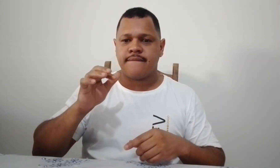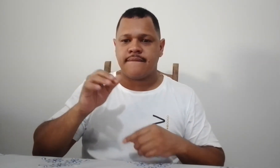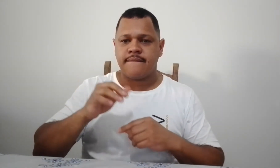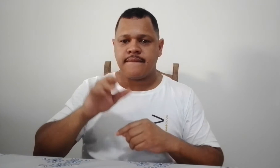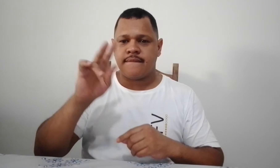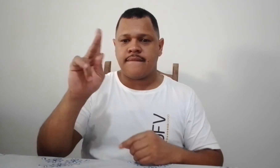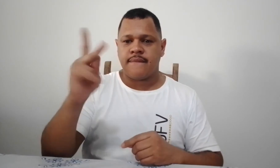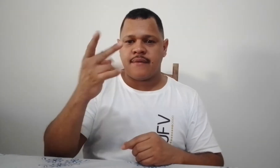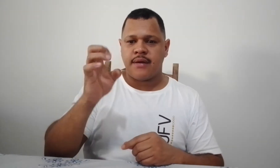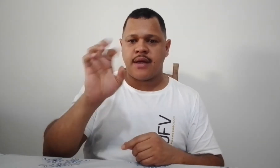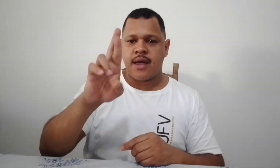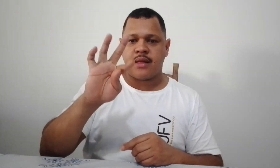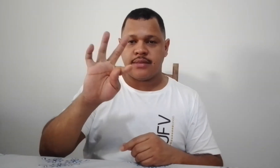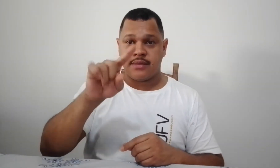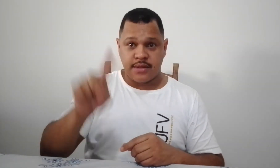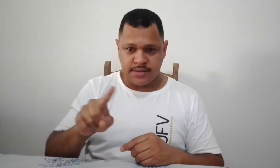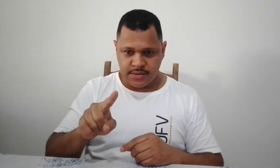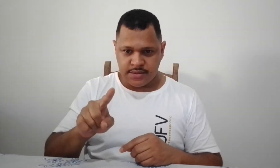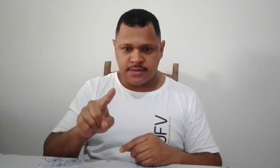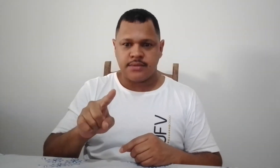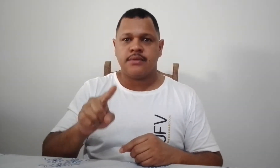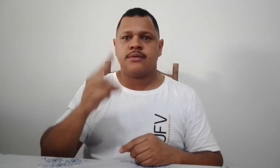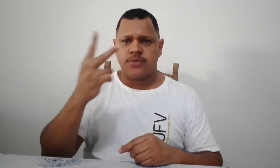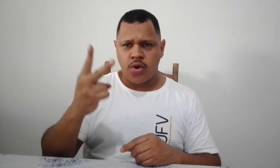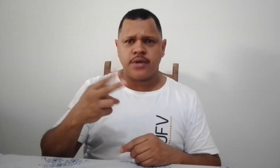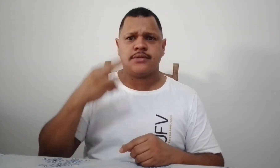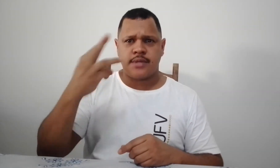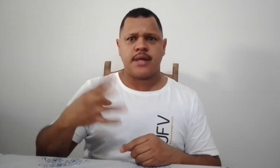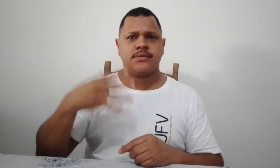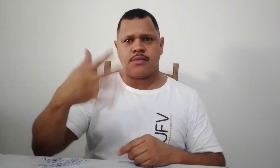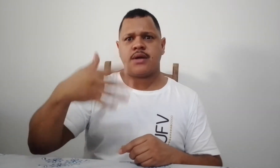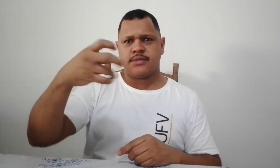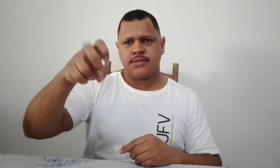2 vezes por segundo, 2 Hz, etc, etc.